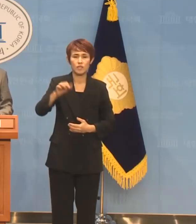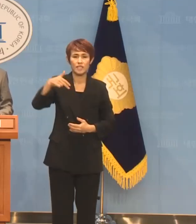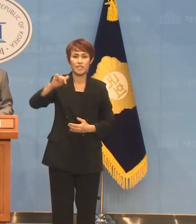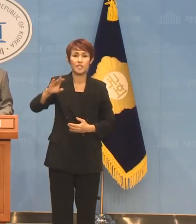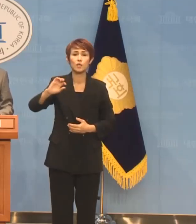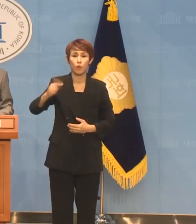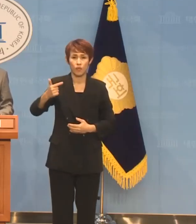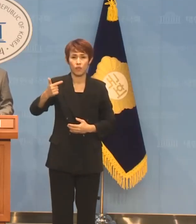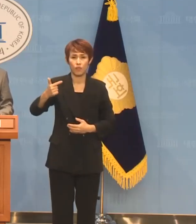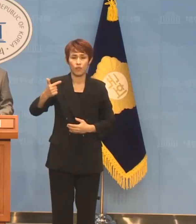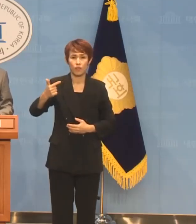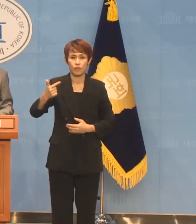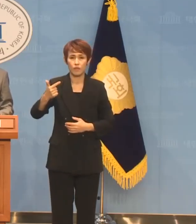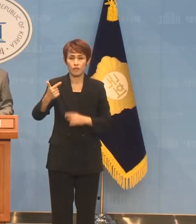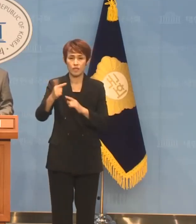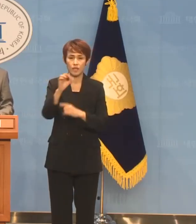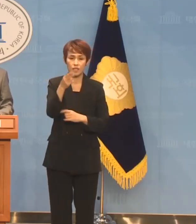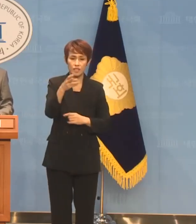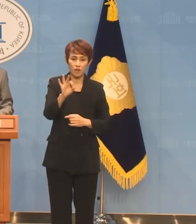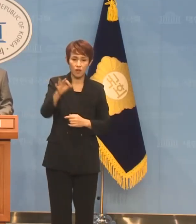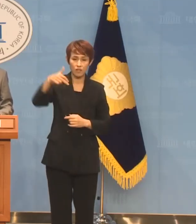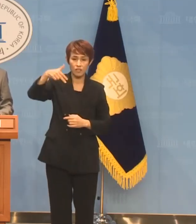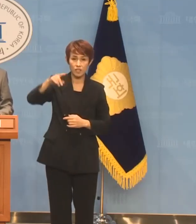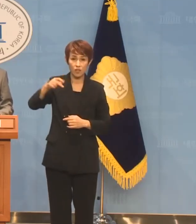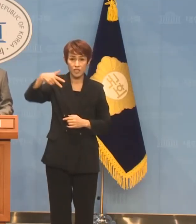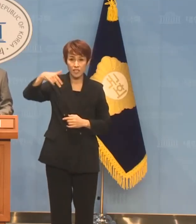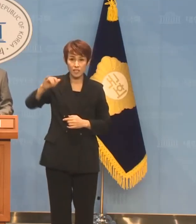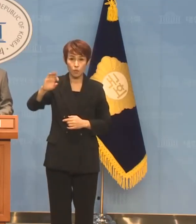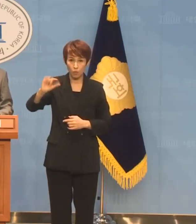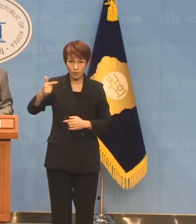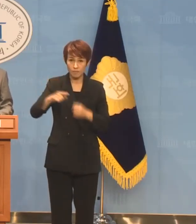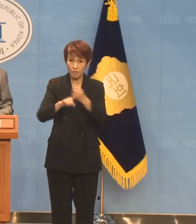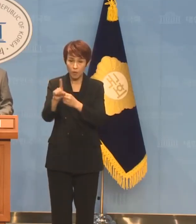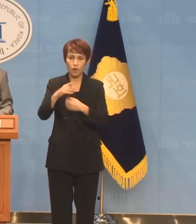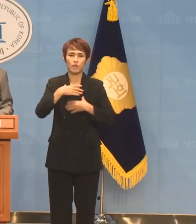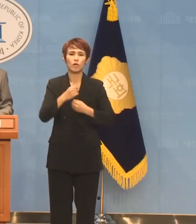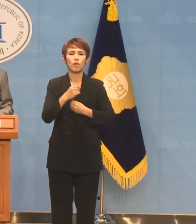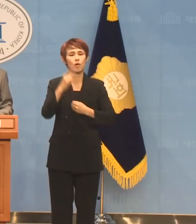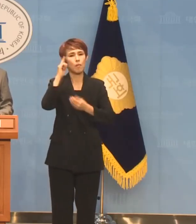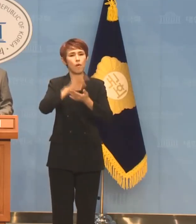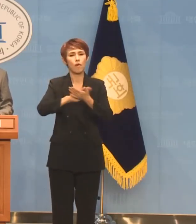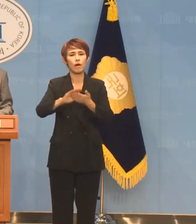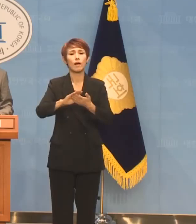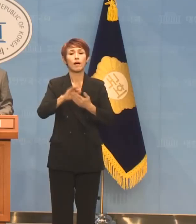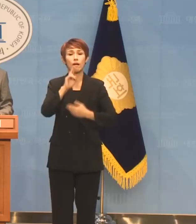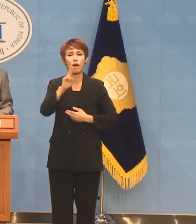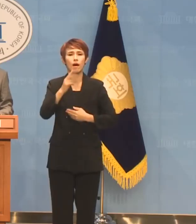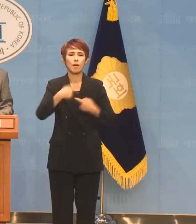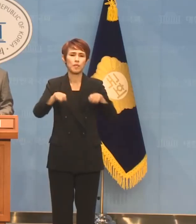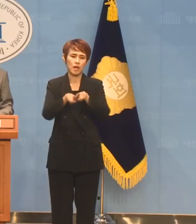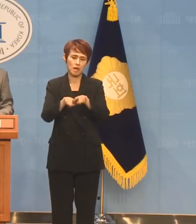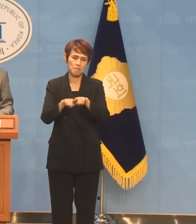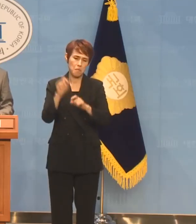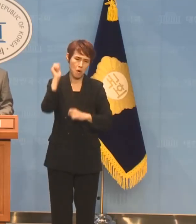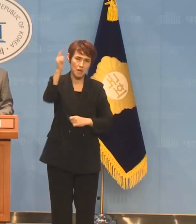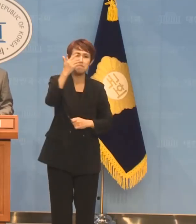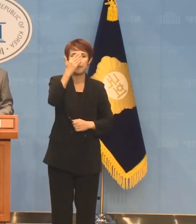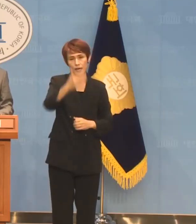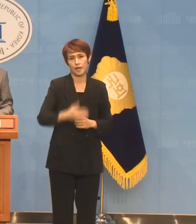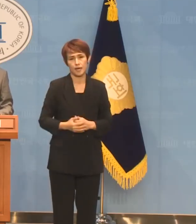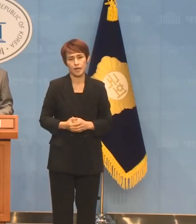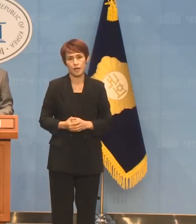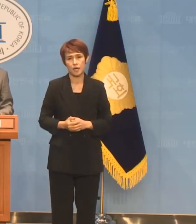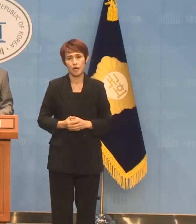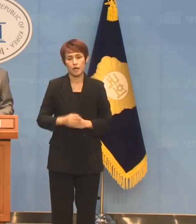영정치원이라는 말이 있습니다. 영정치원, 안정되고 평안해야 멀리까지 이룰 수 있다는 말입니다.